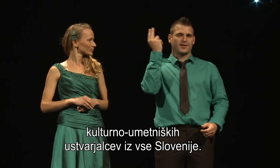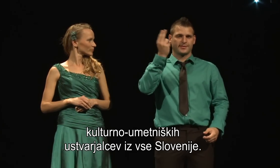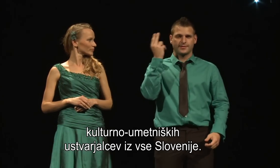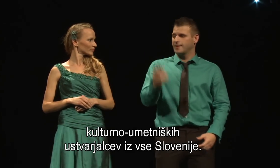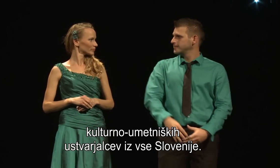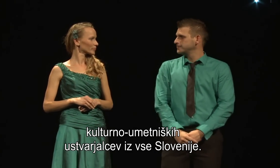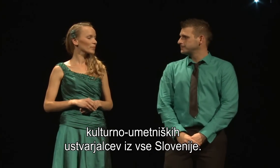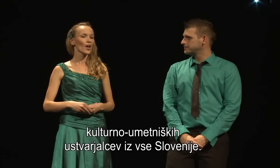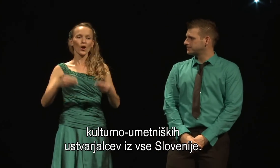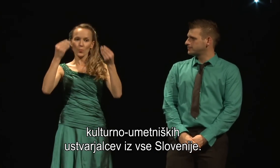ustvarjalcev iz vse Slovenije.